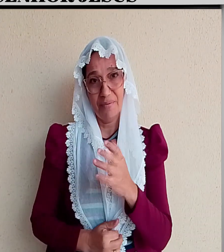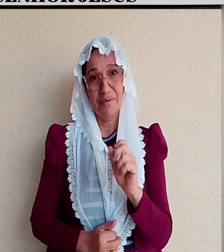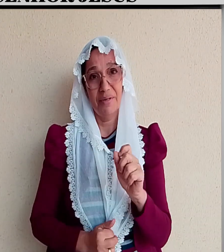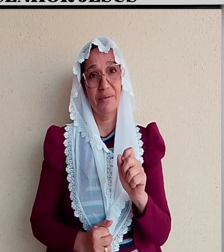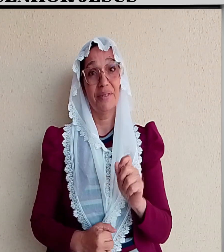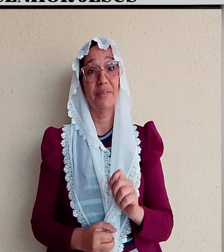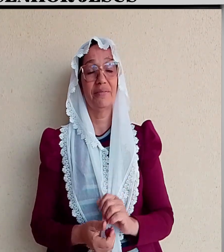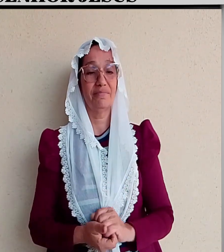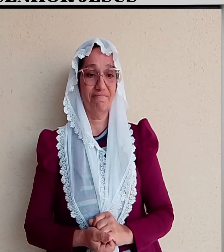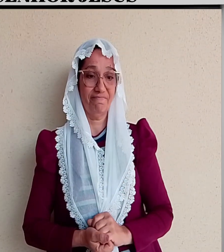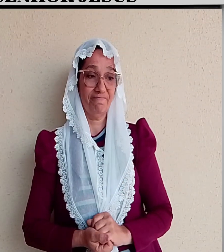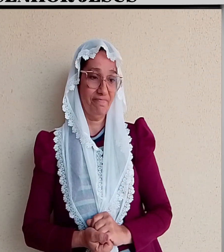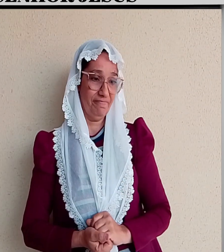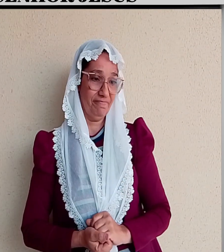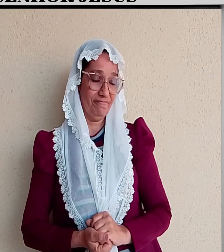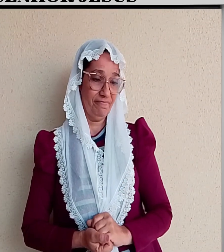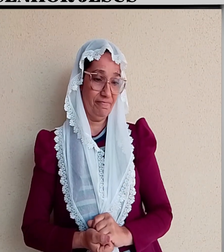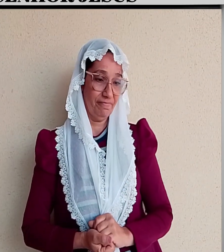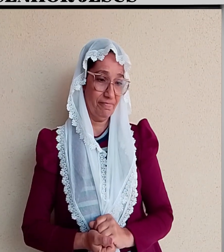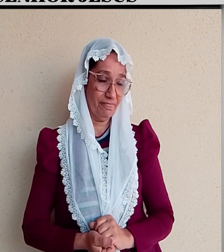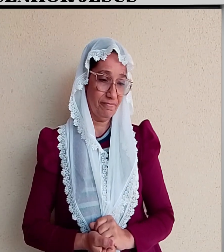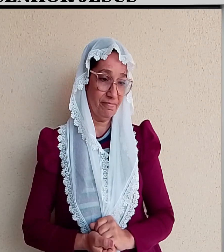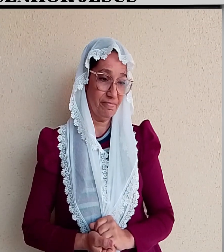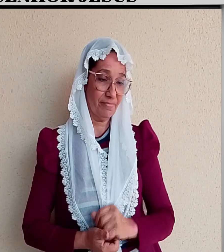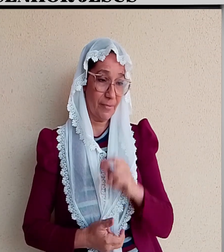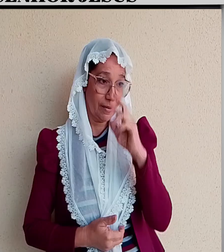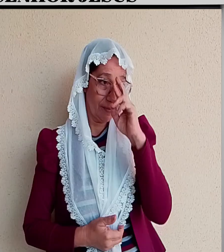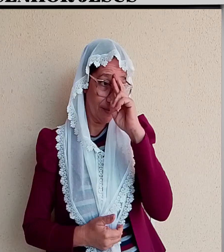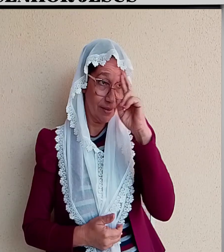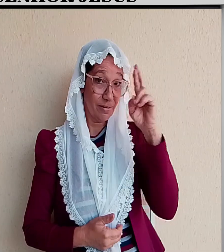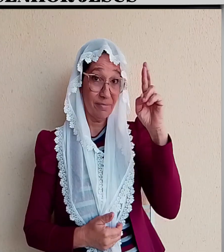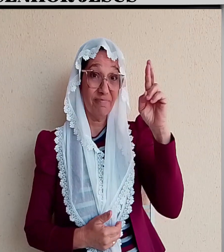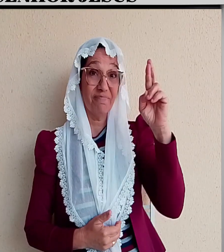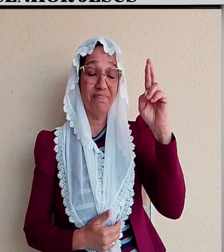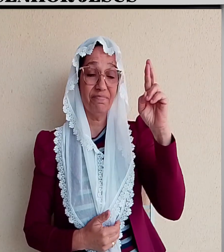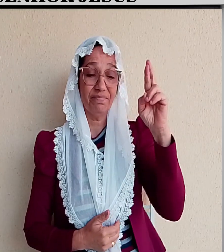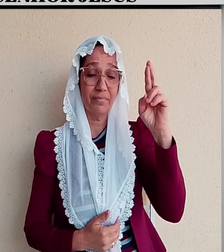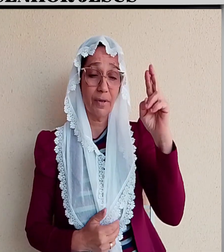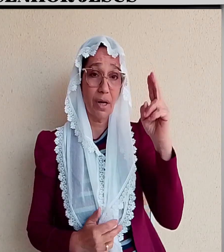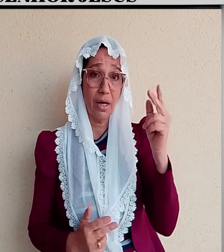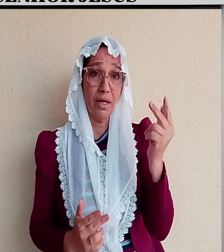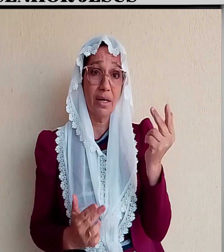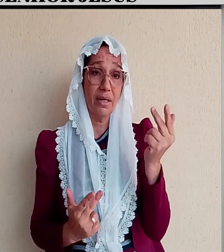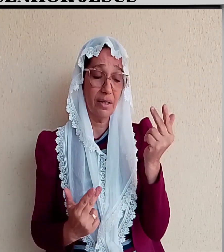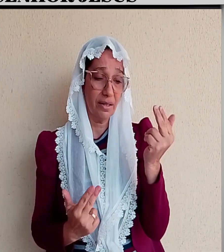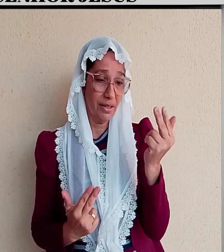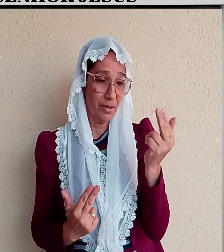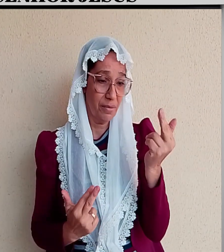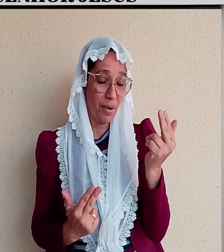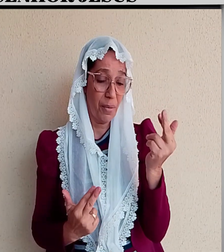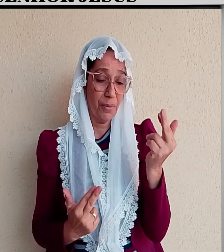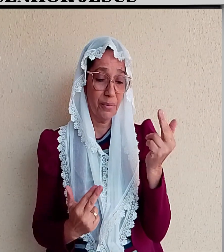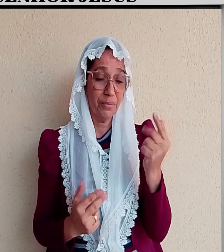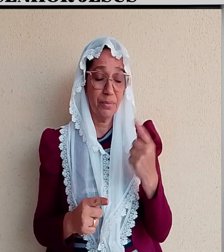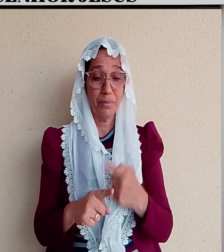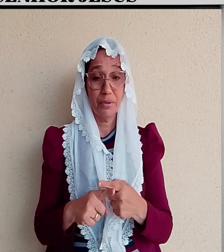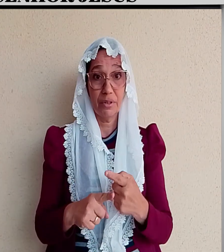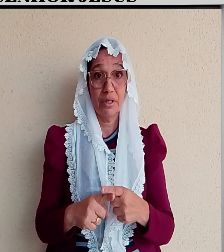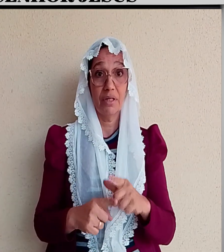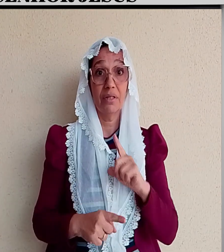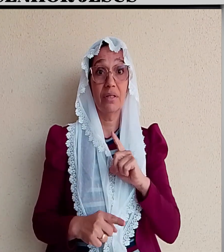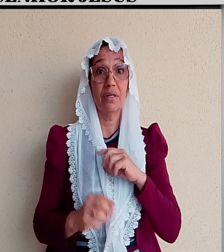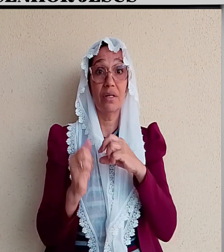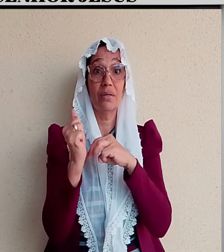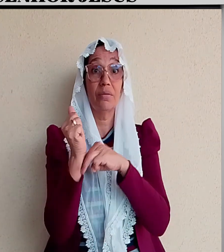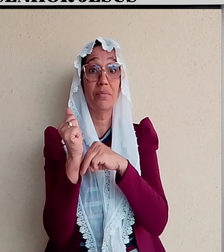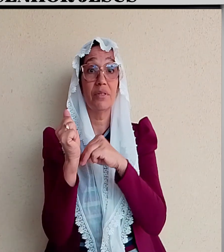Não podemos ser mais do que o nosso Senhor. Olha o mistério aqui, olha o mistério que nós lemos aqui, irmãos, que o Senhor nos abre hoje. Não podemos ser mais do